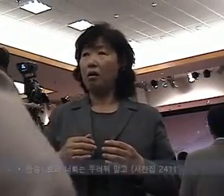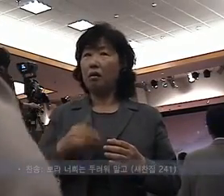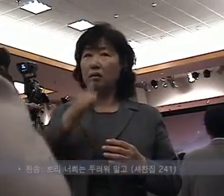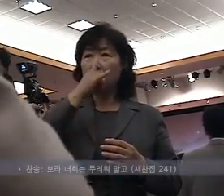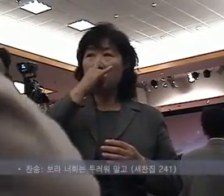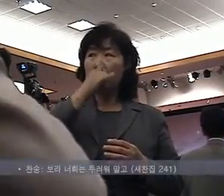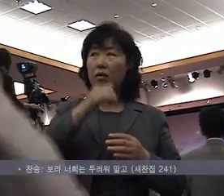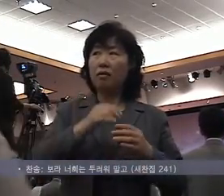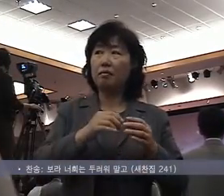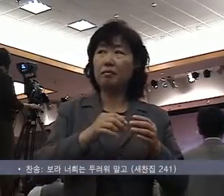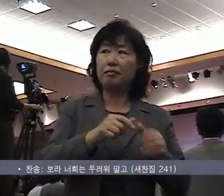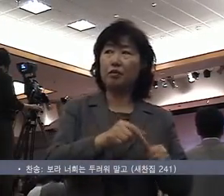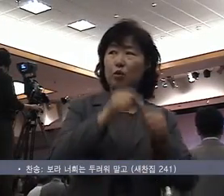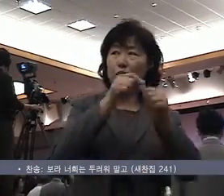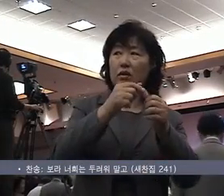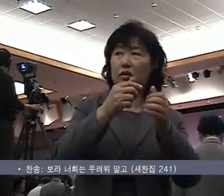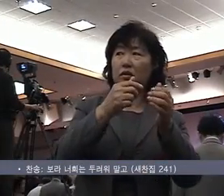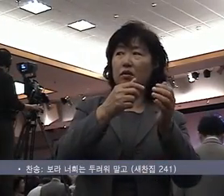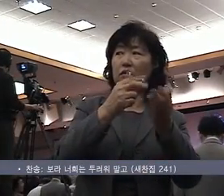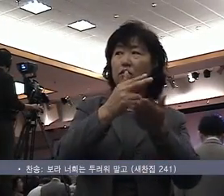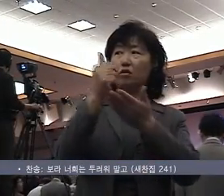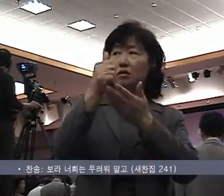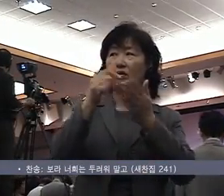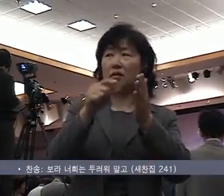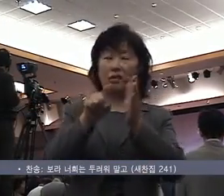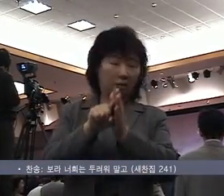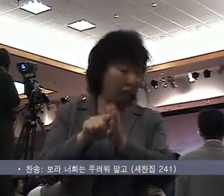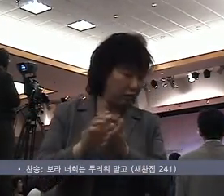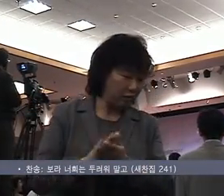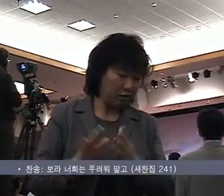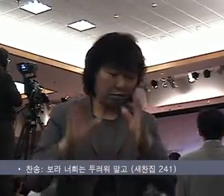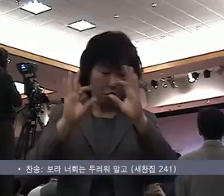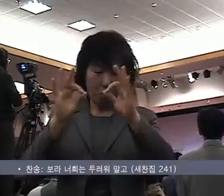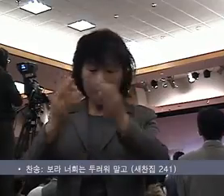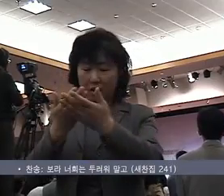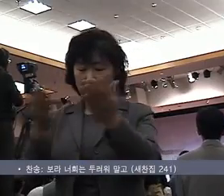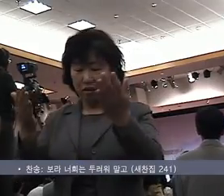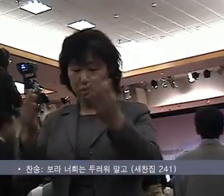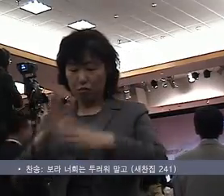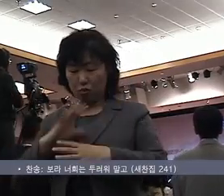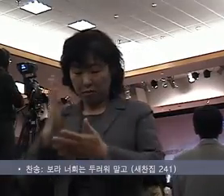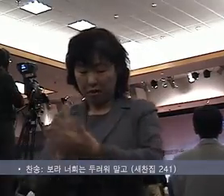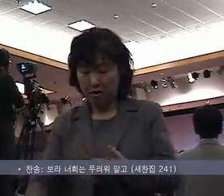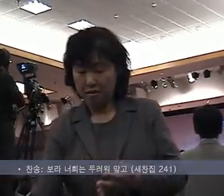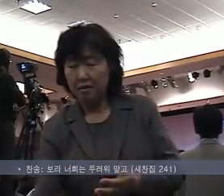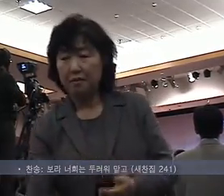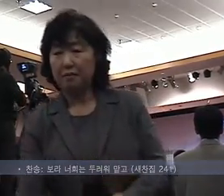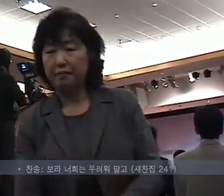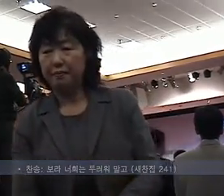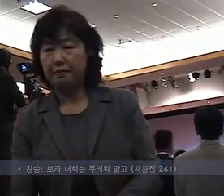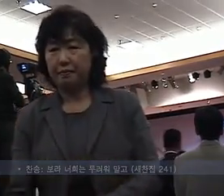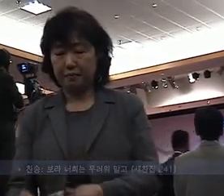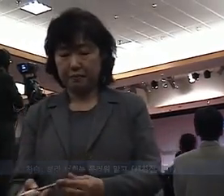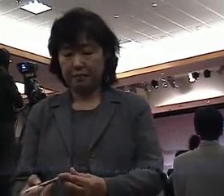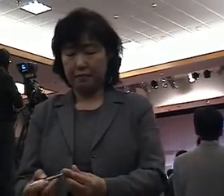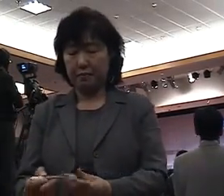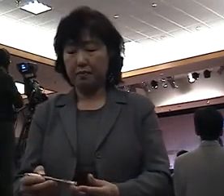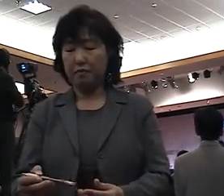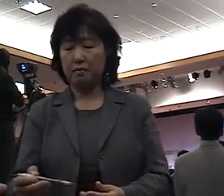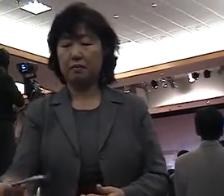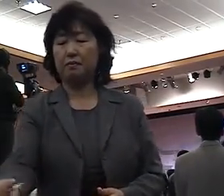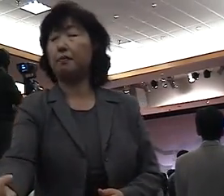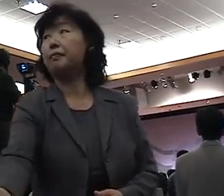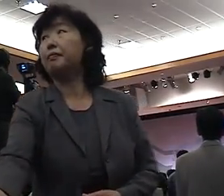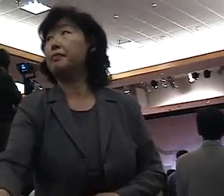그 믿음 붙잡고 지금 부른 찬양 기억하면서 보라 너희는 두려워 말고 두려움 없이 하나님만을